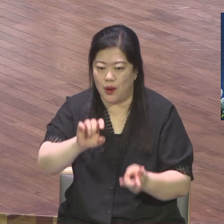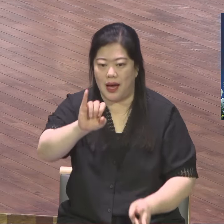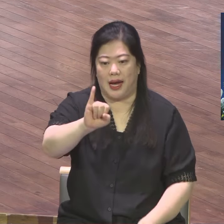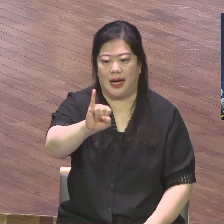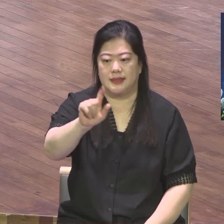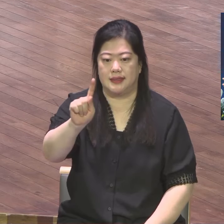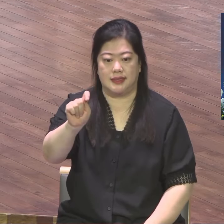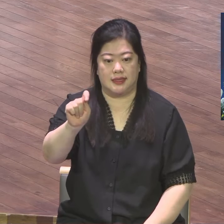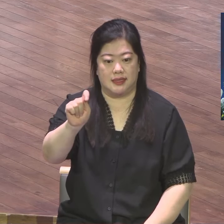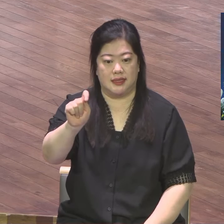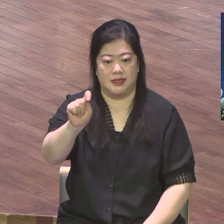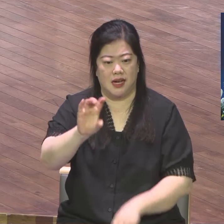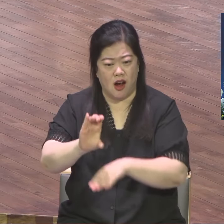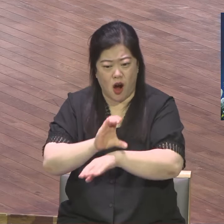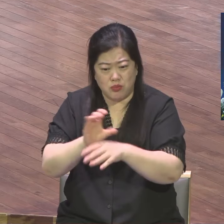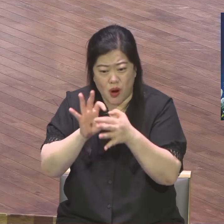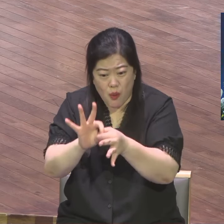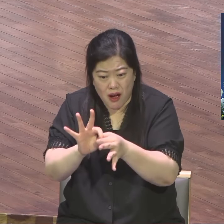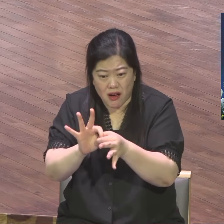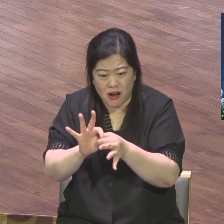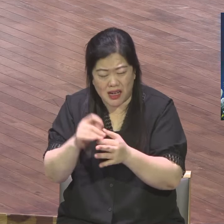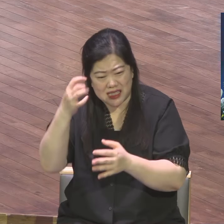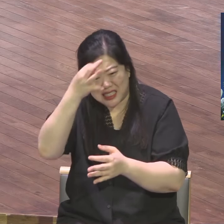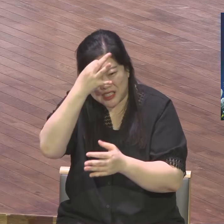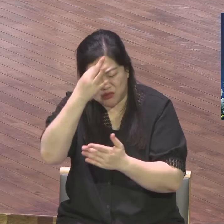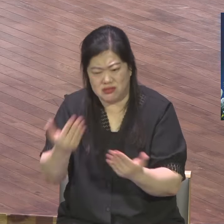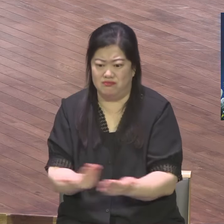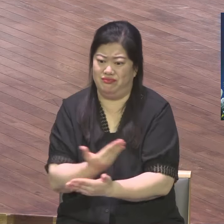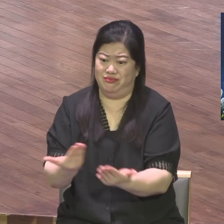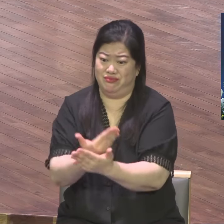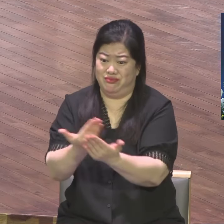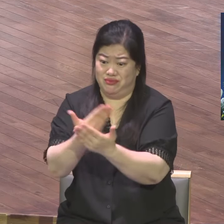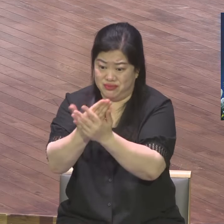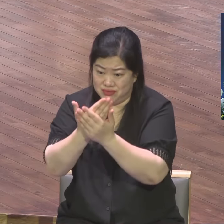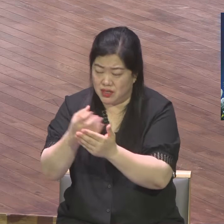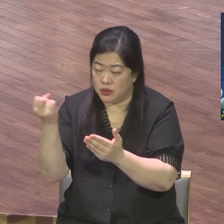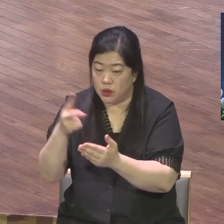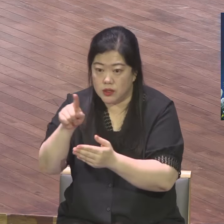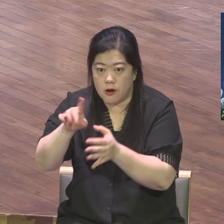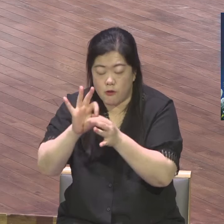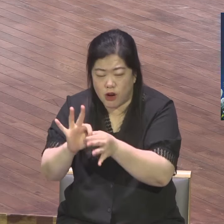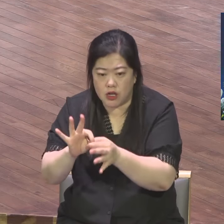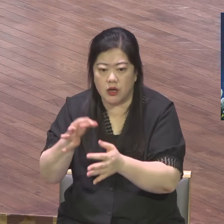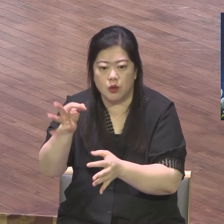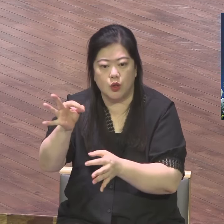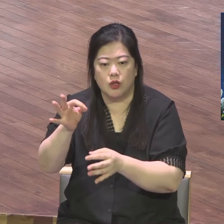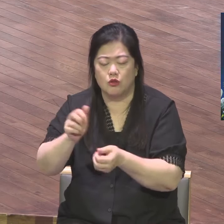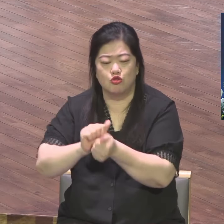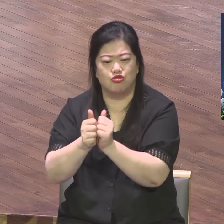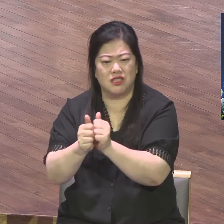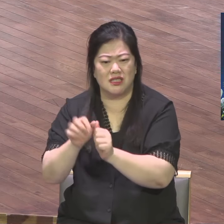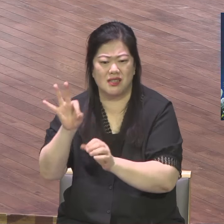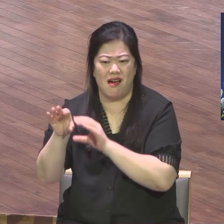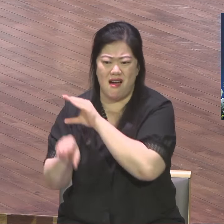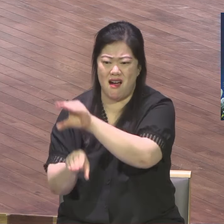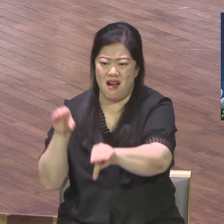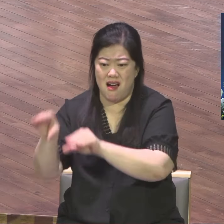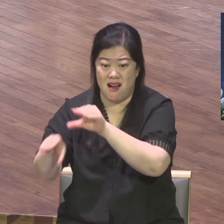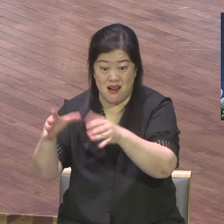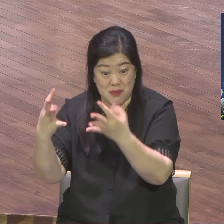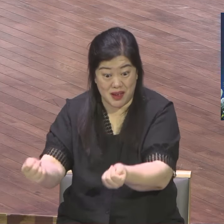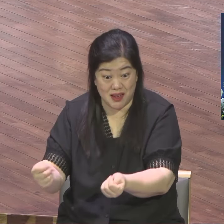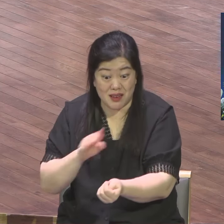하니까 와이프가 잘하고 있으니까 내가 깜짝 놀랐다니까. 헌금 결제를 제가 수일마다